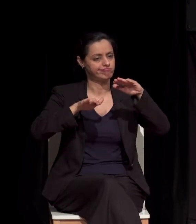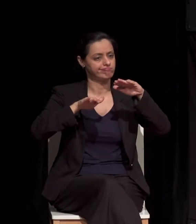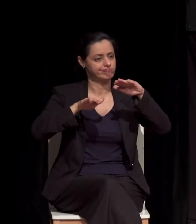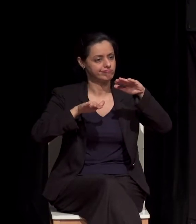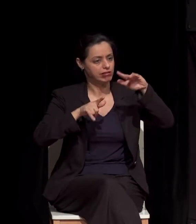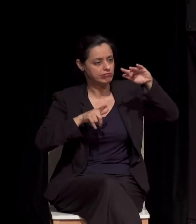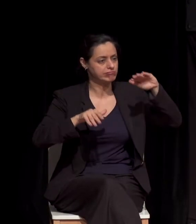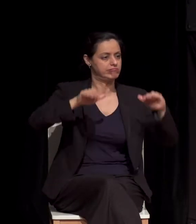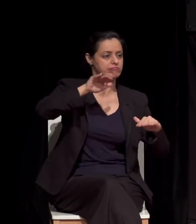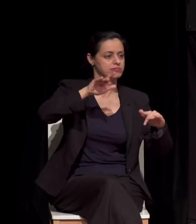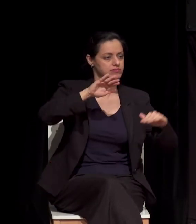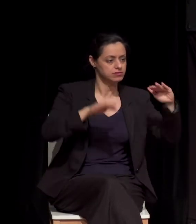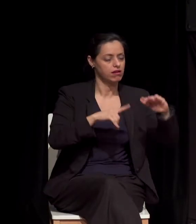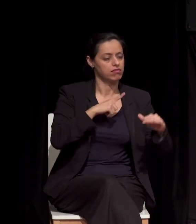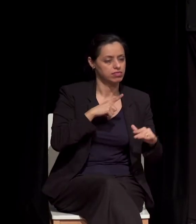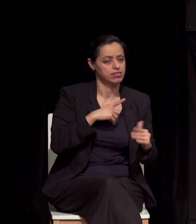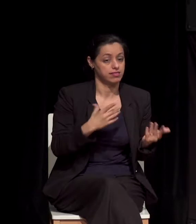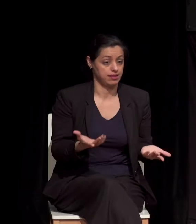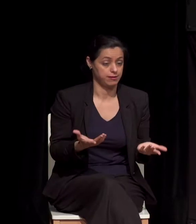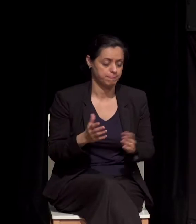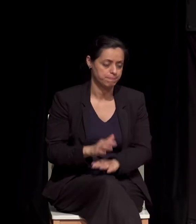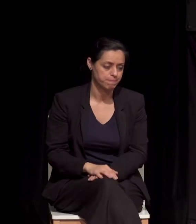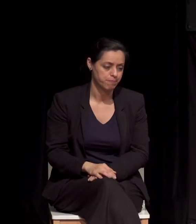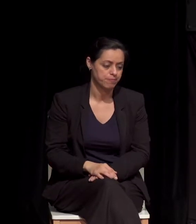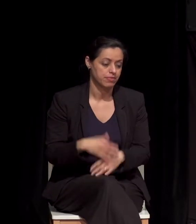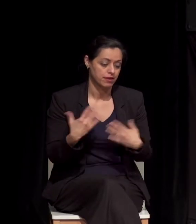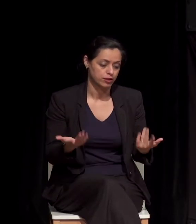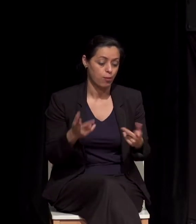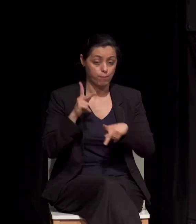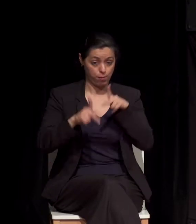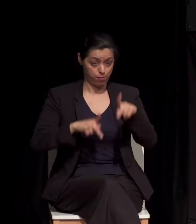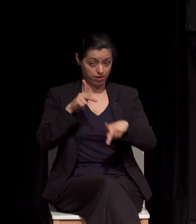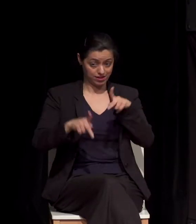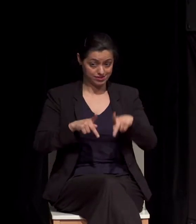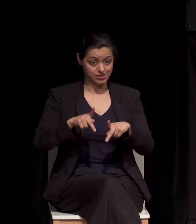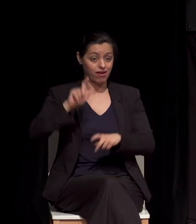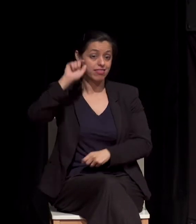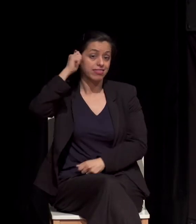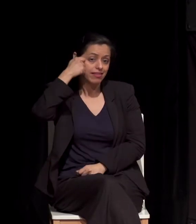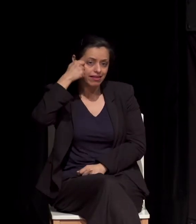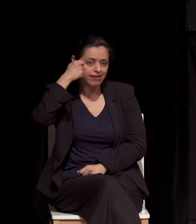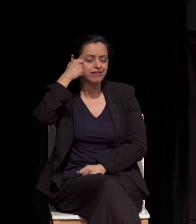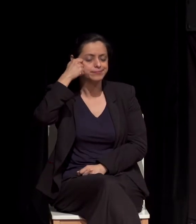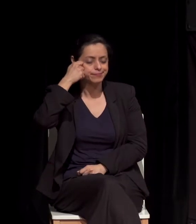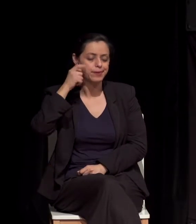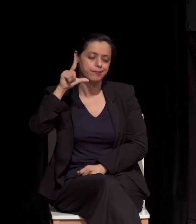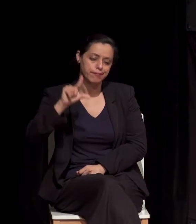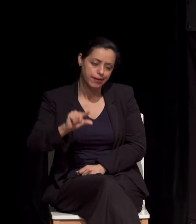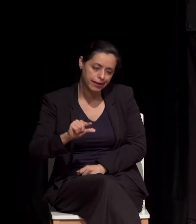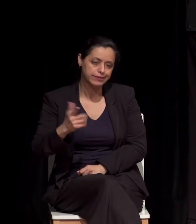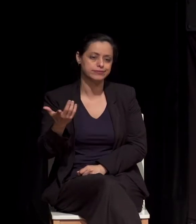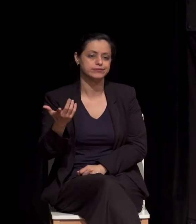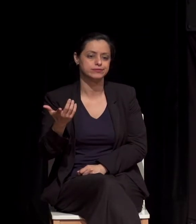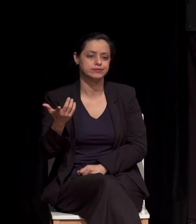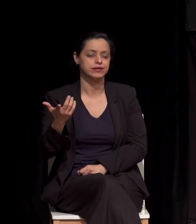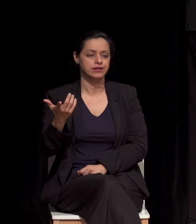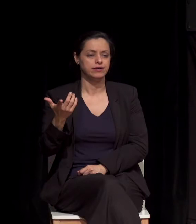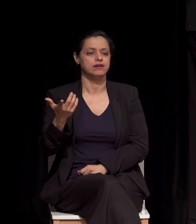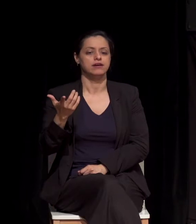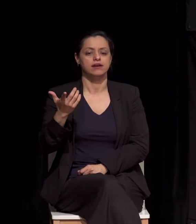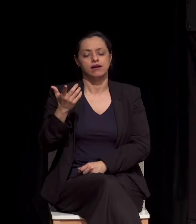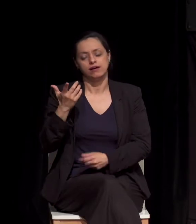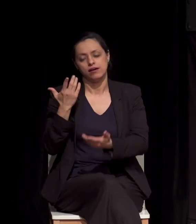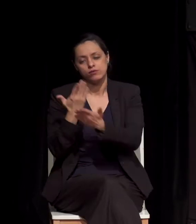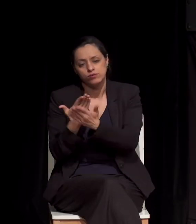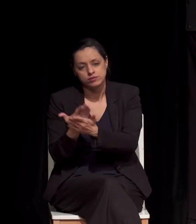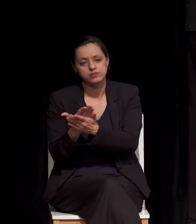transforma em política de acesso. Então, a população que é negra tem menos acesso à educação, à saúde, a todos esses problemas que vocês